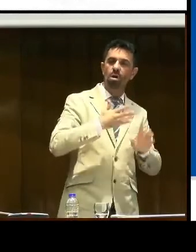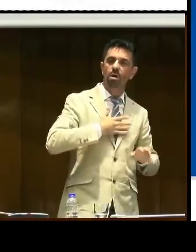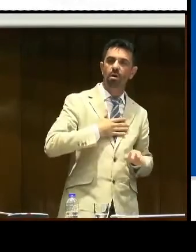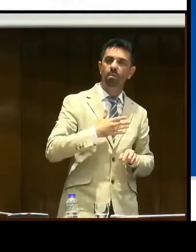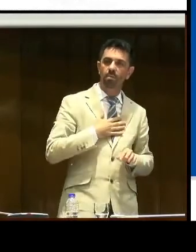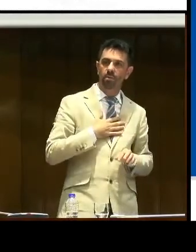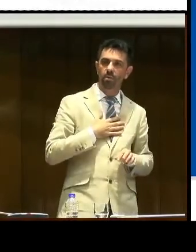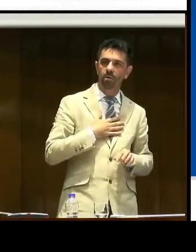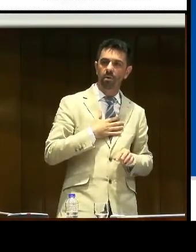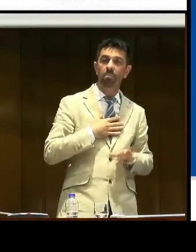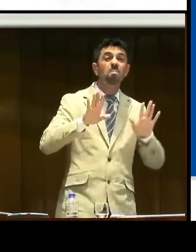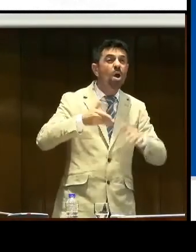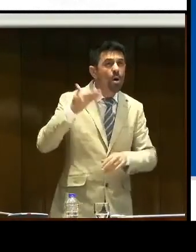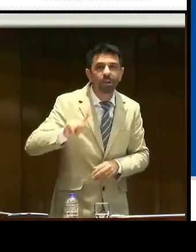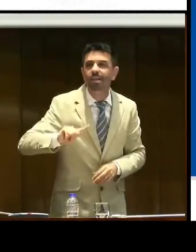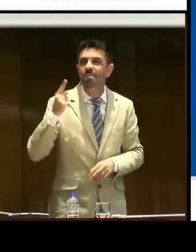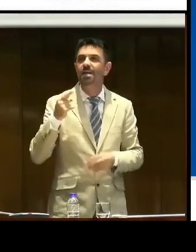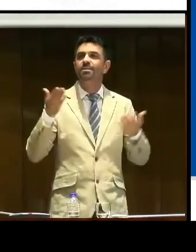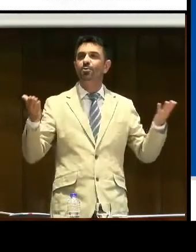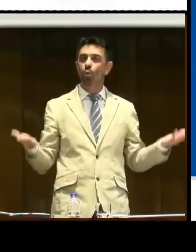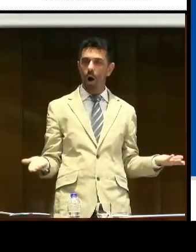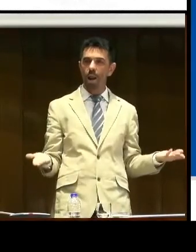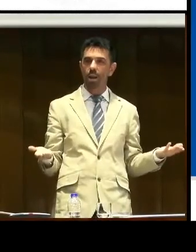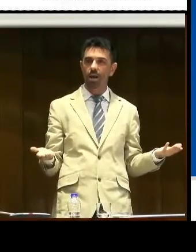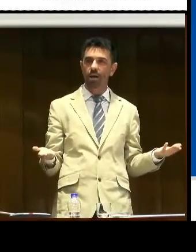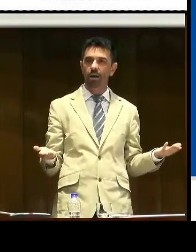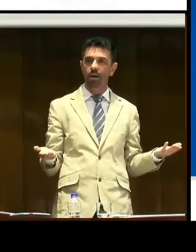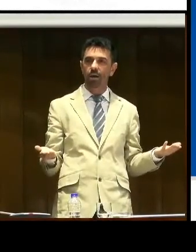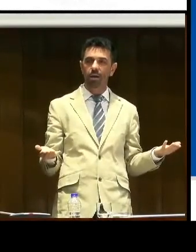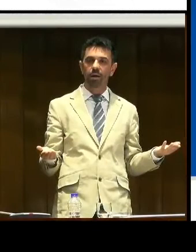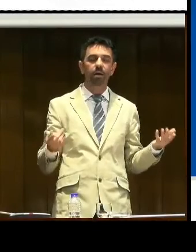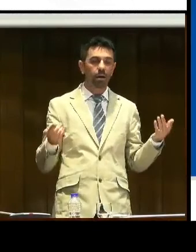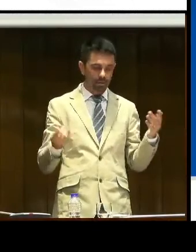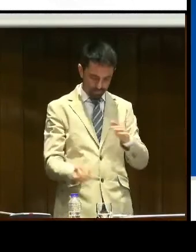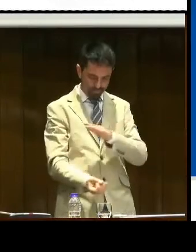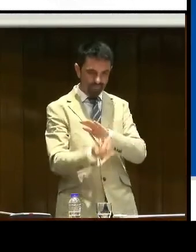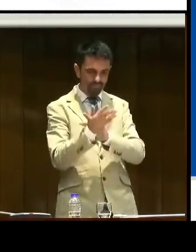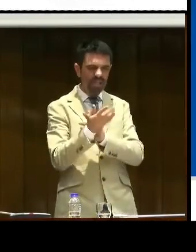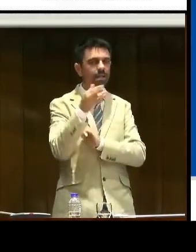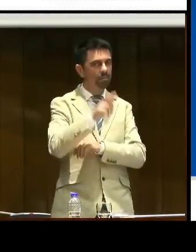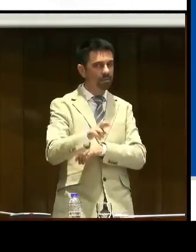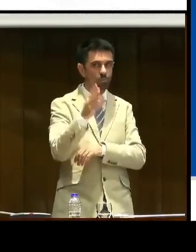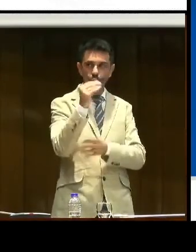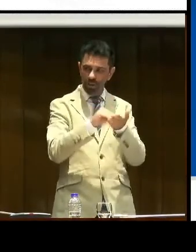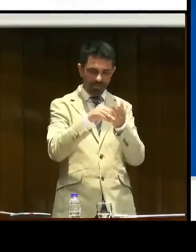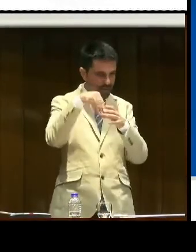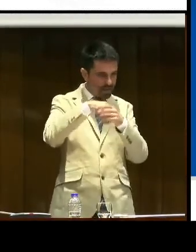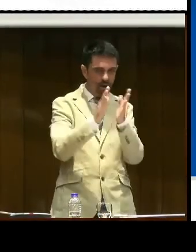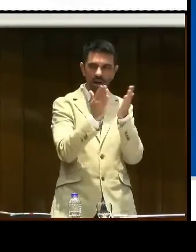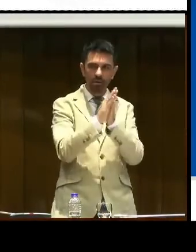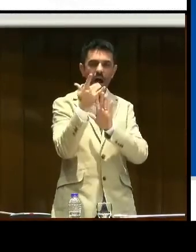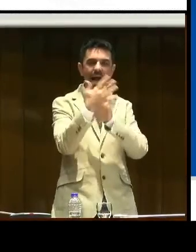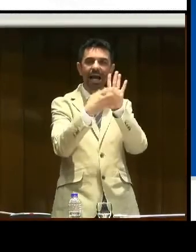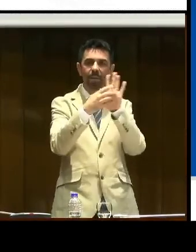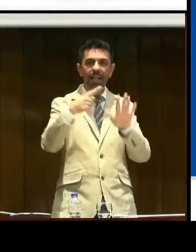centro, el descubrimiento de la repetidamente nombrada gramática mental de la